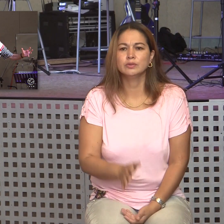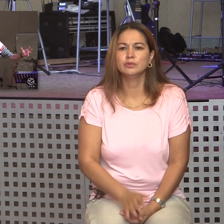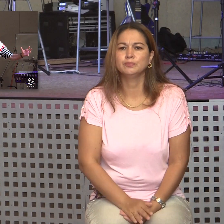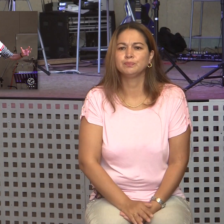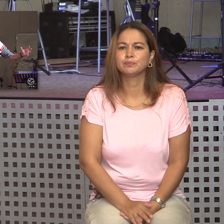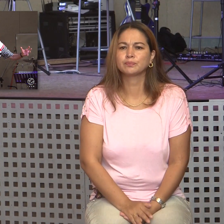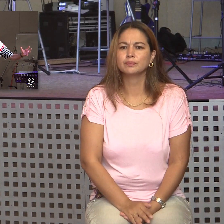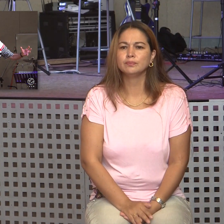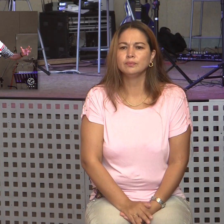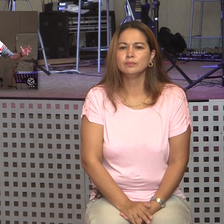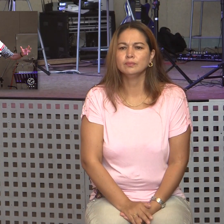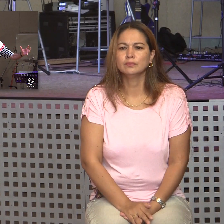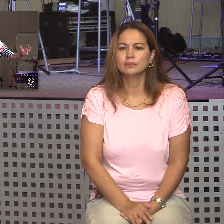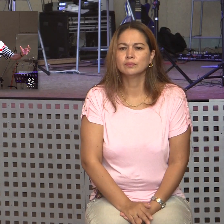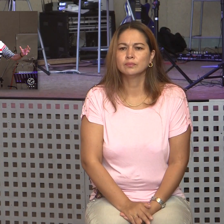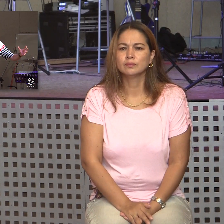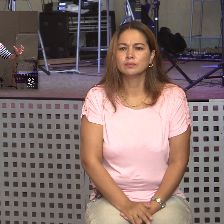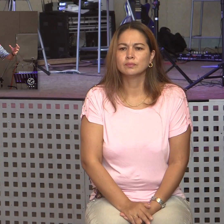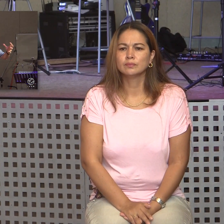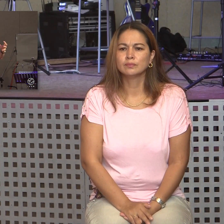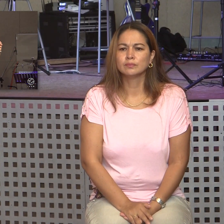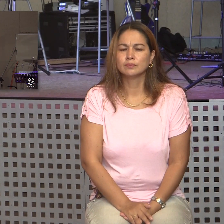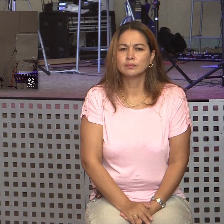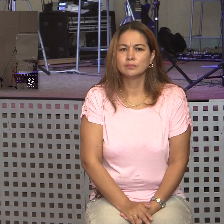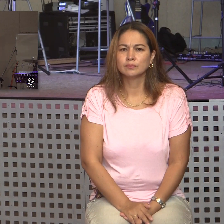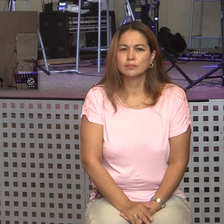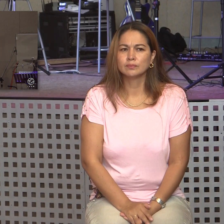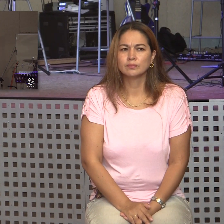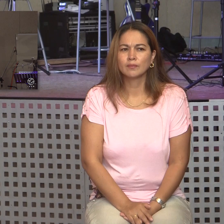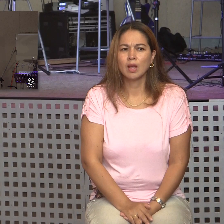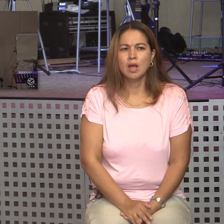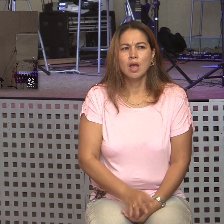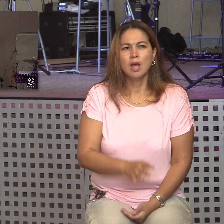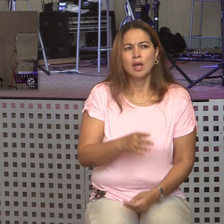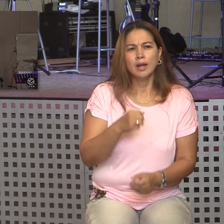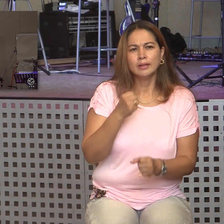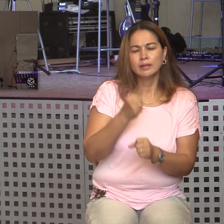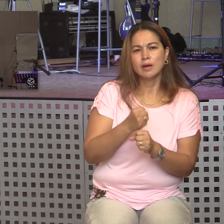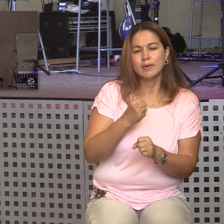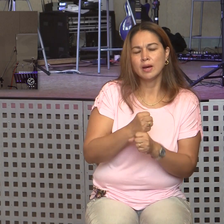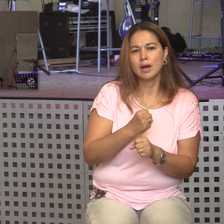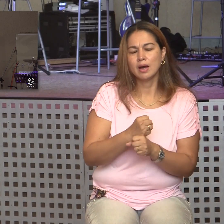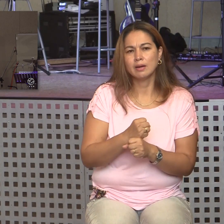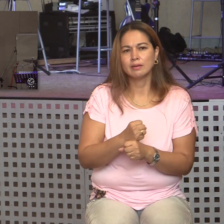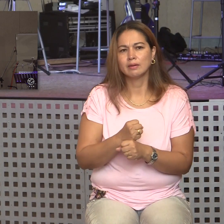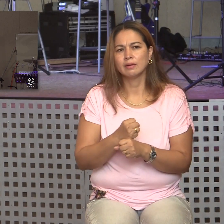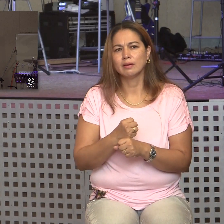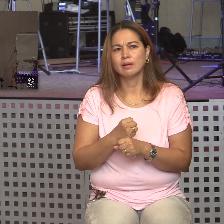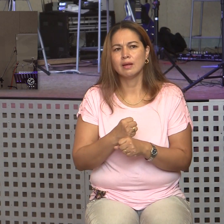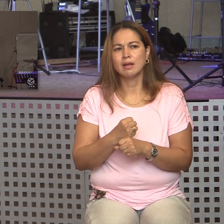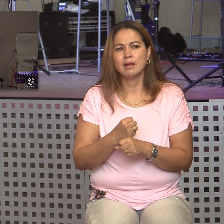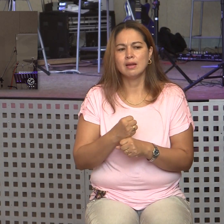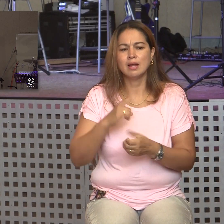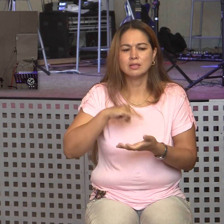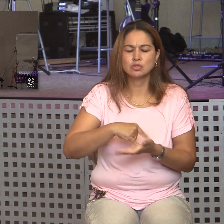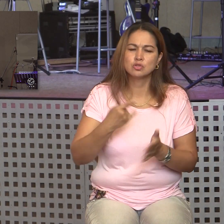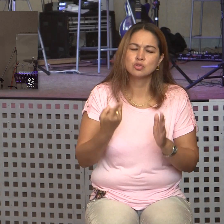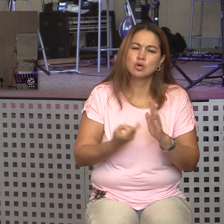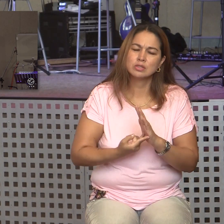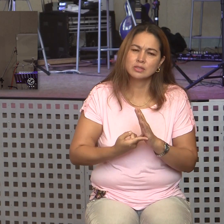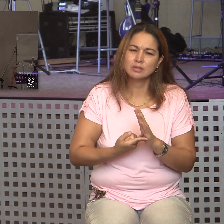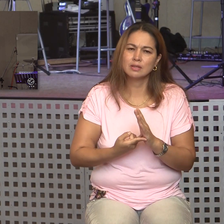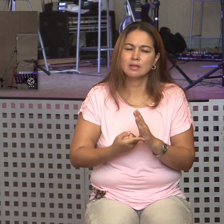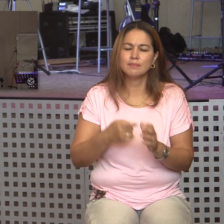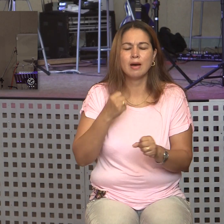extraño, es al revés. El obrar del Espíritu Santo es lo natural. El obrar del